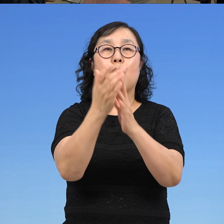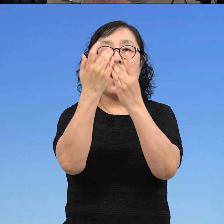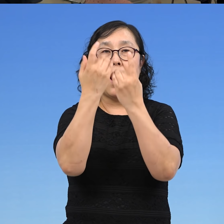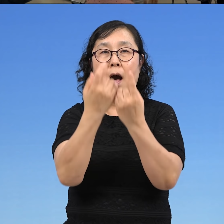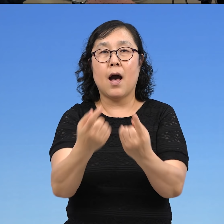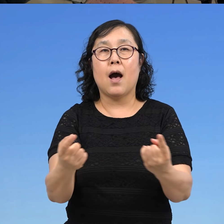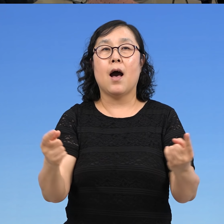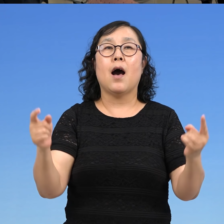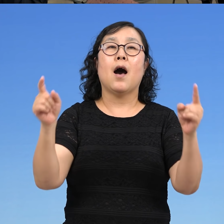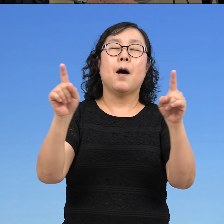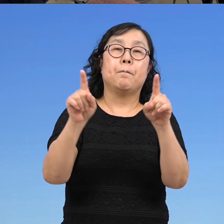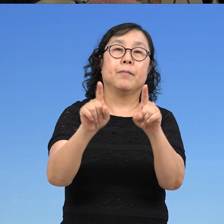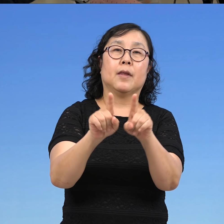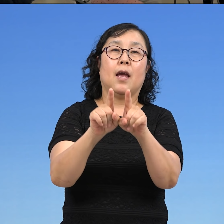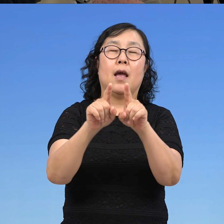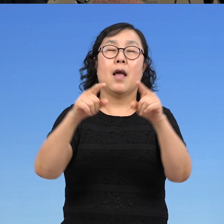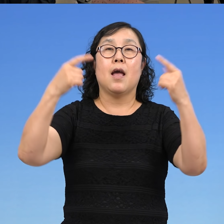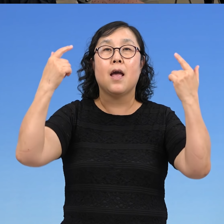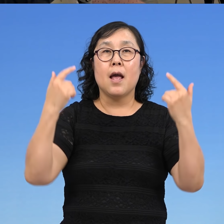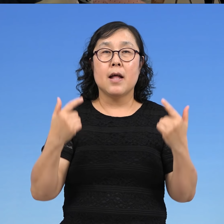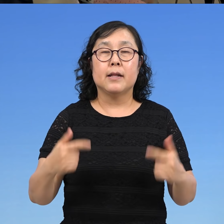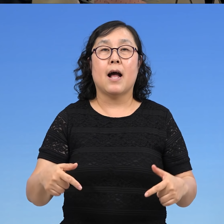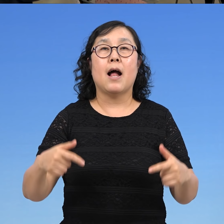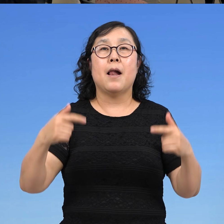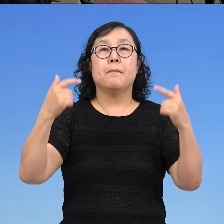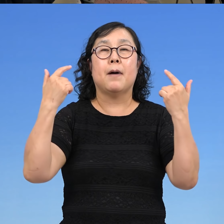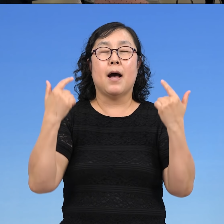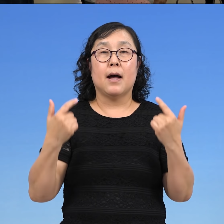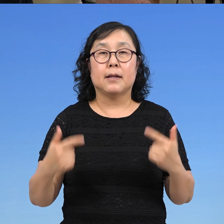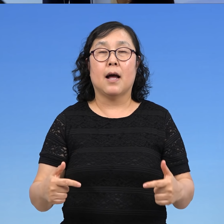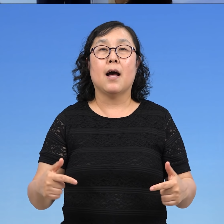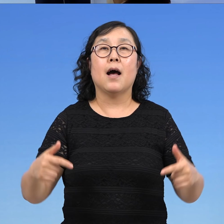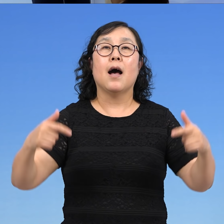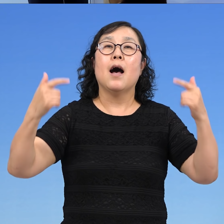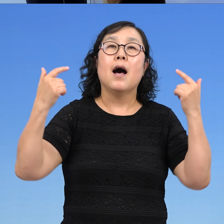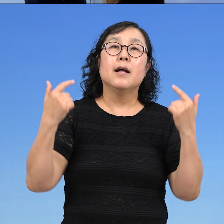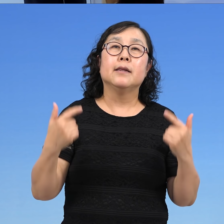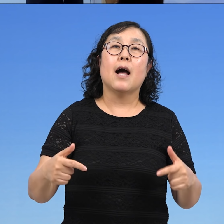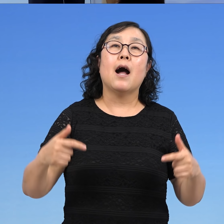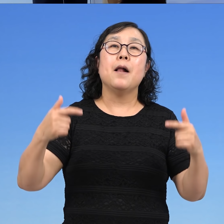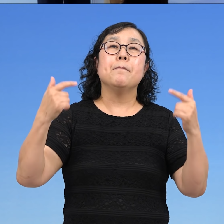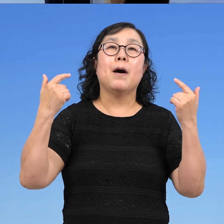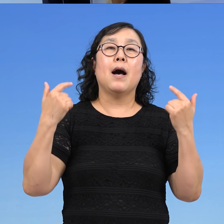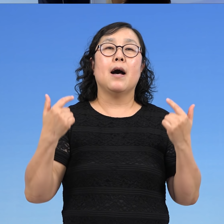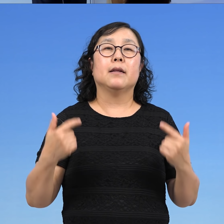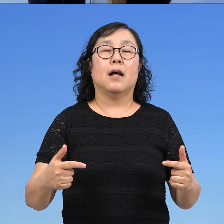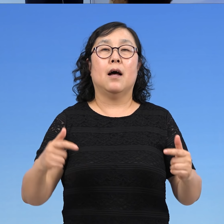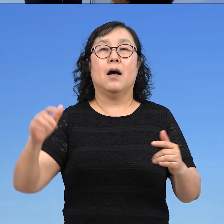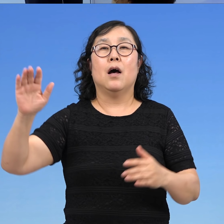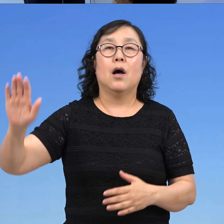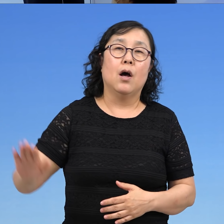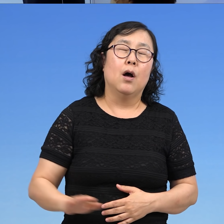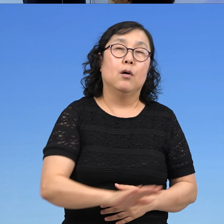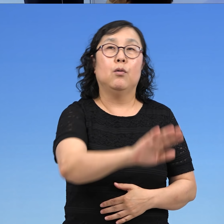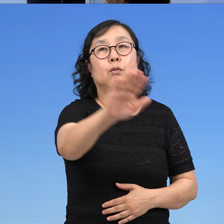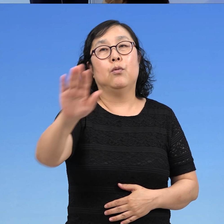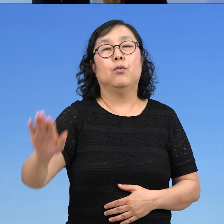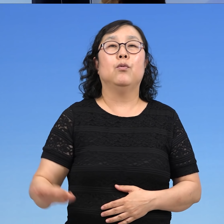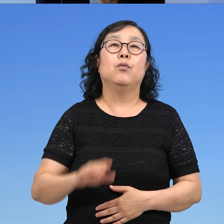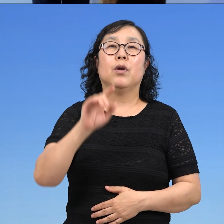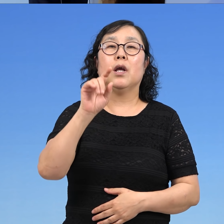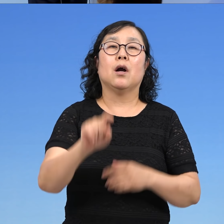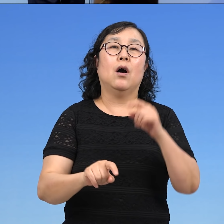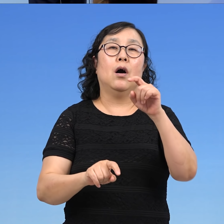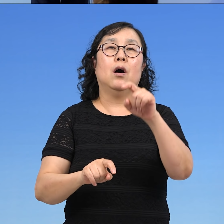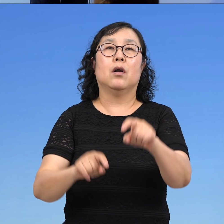good so 와 아 마다 닮았나 아 나 바 하다